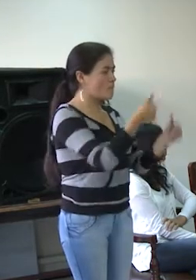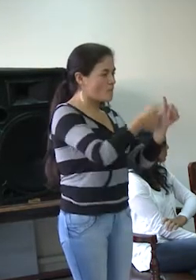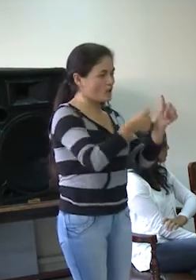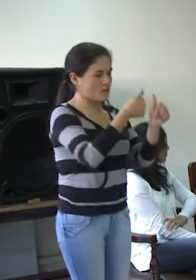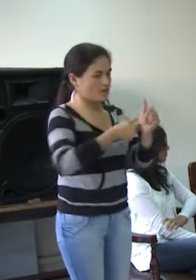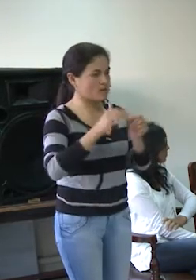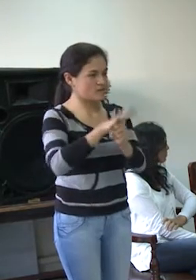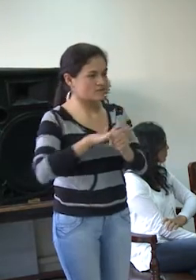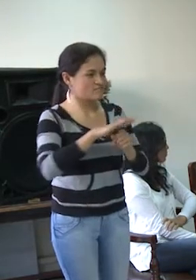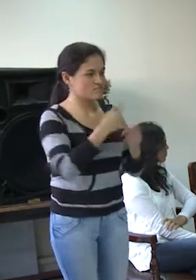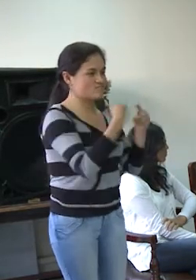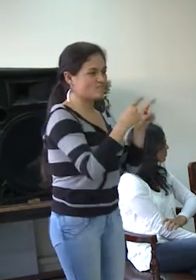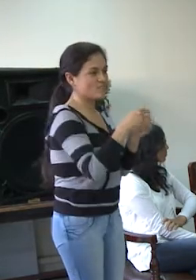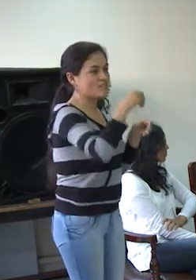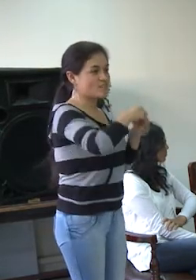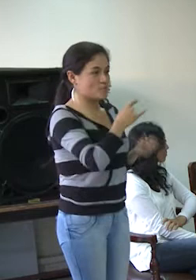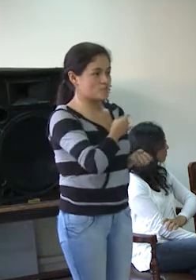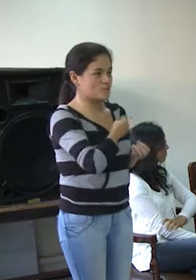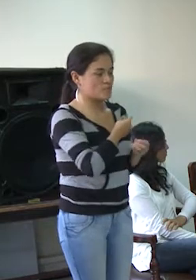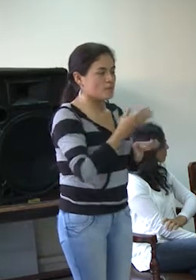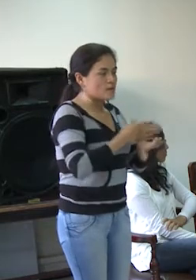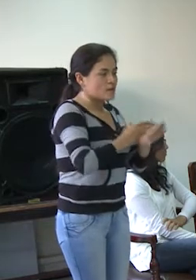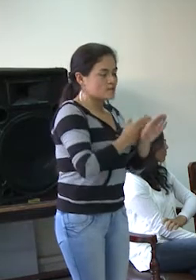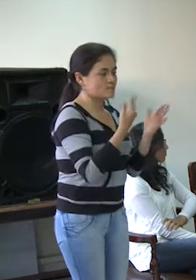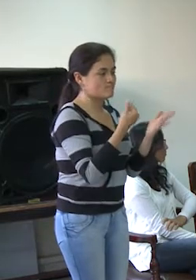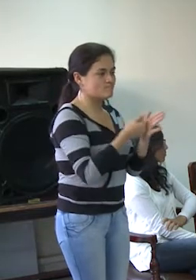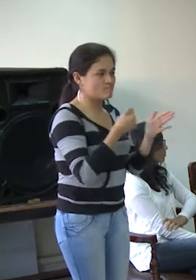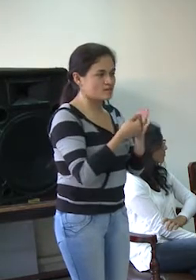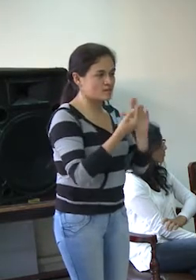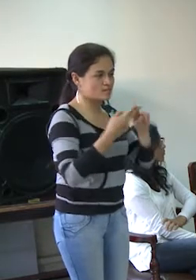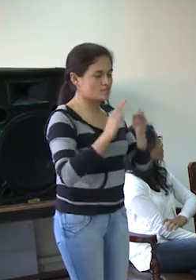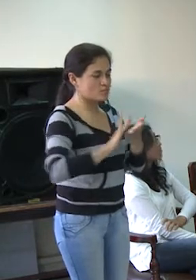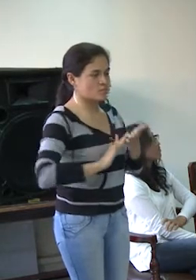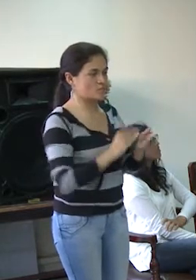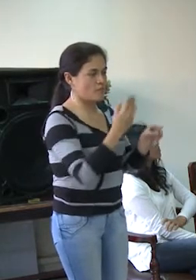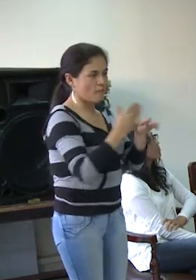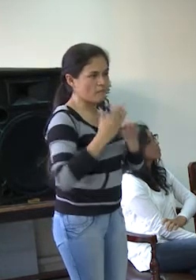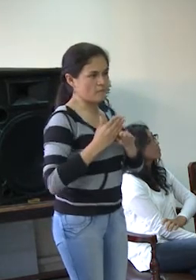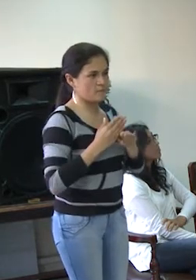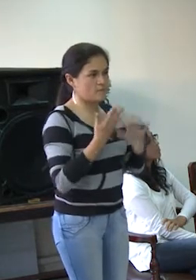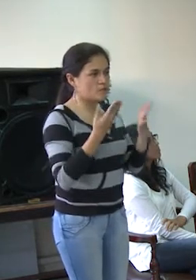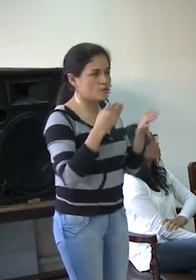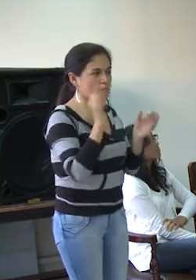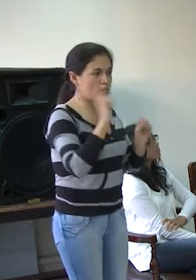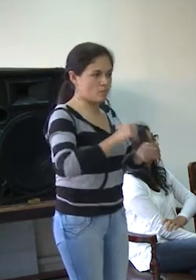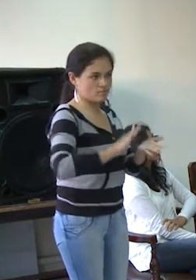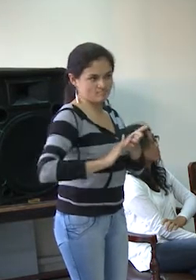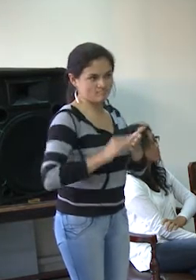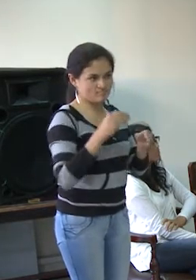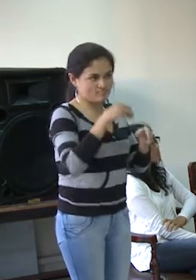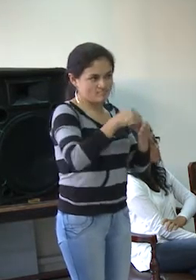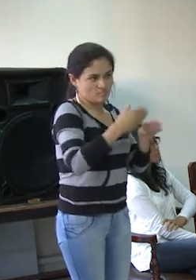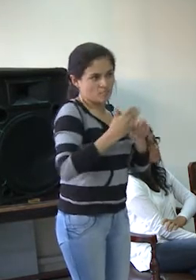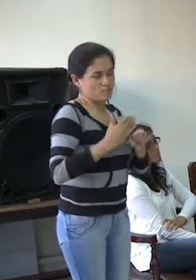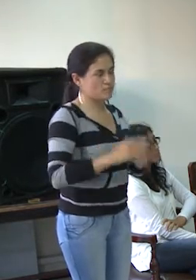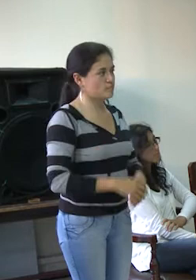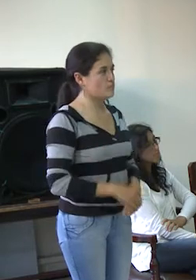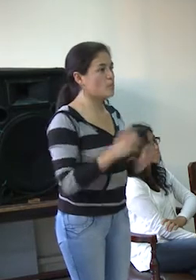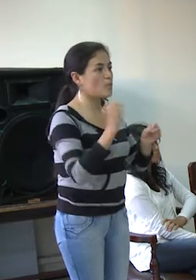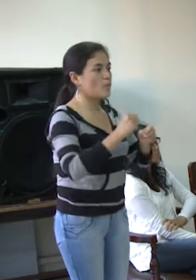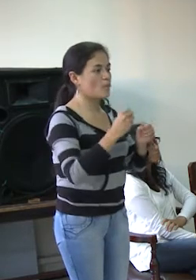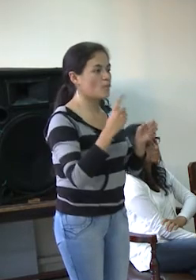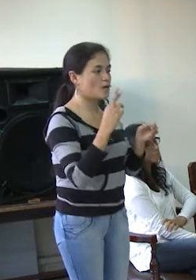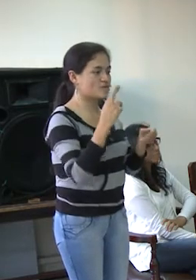de estas situaciones, debimos como licenciatura buscar respuestas y alternativas que nos permitieran lograr el